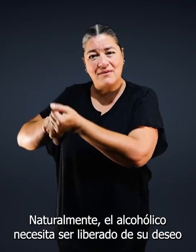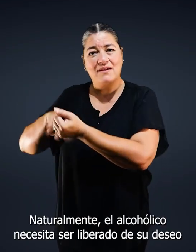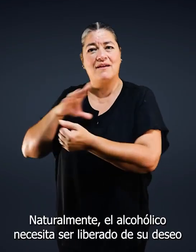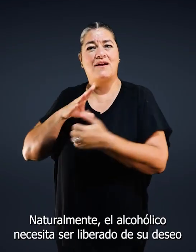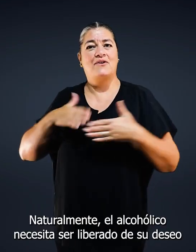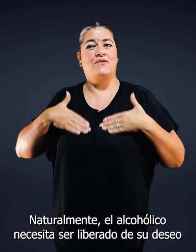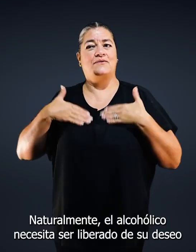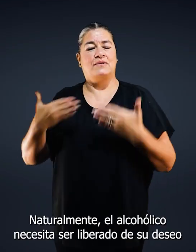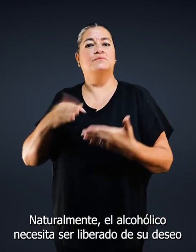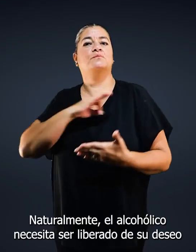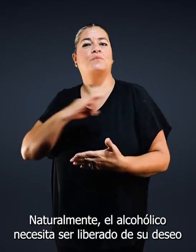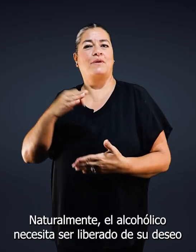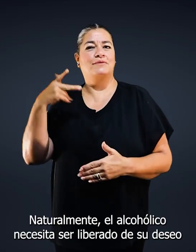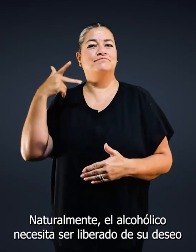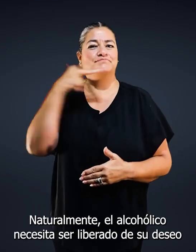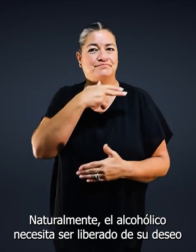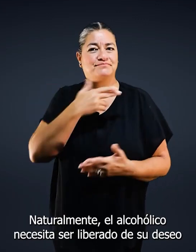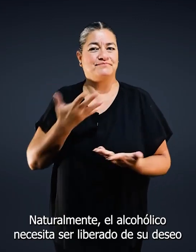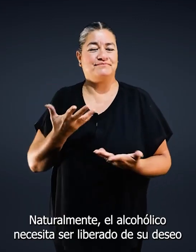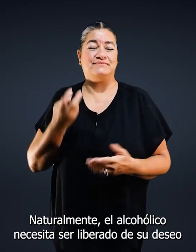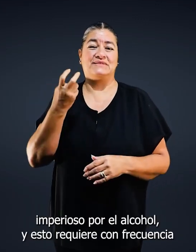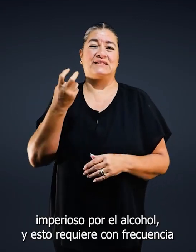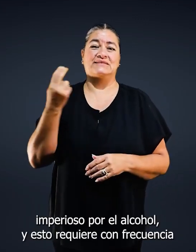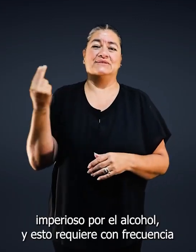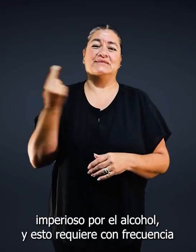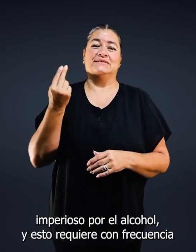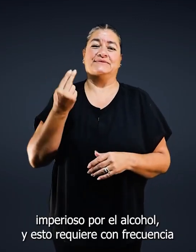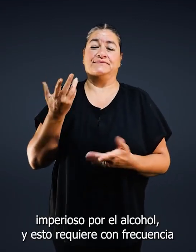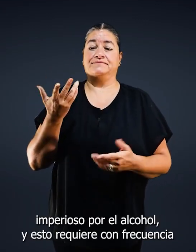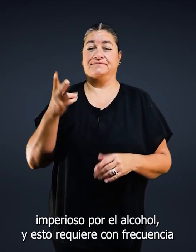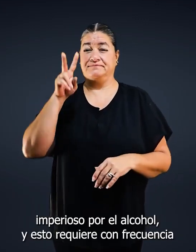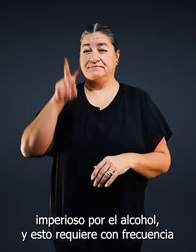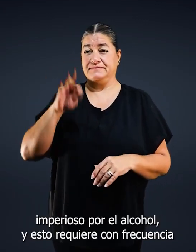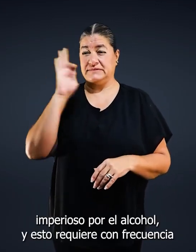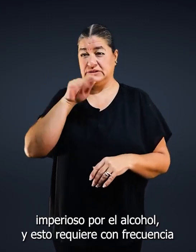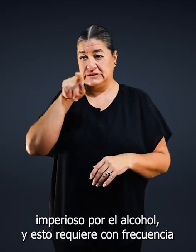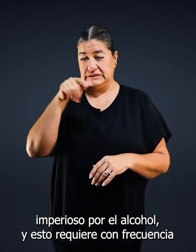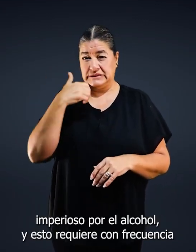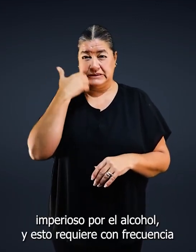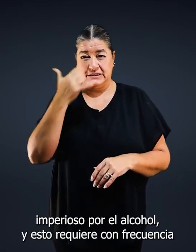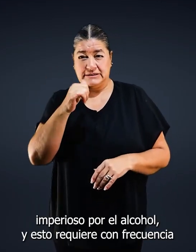Naturalmente, el alcohólico necesita ser liberado de su deseo imperioso por el alcohol, y esto requiere, con